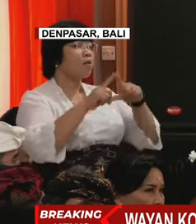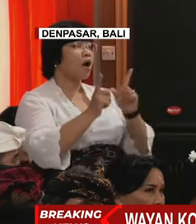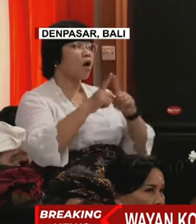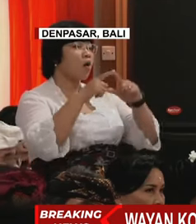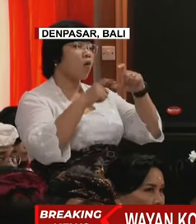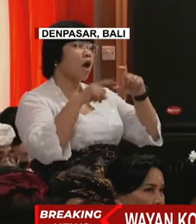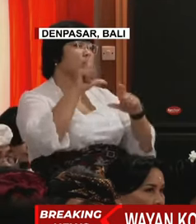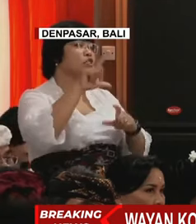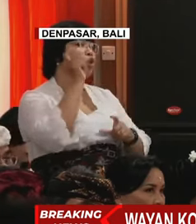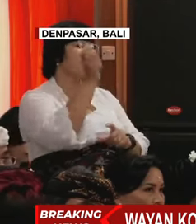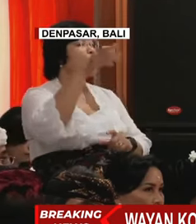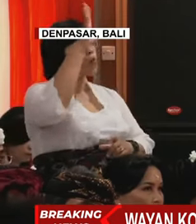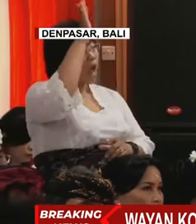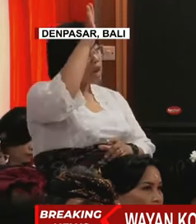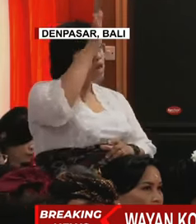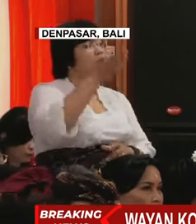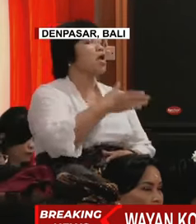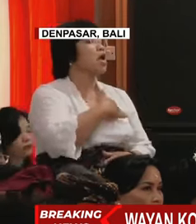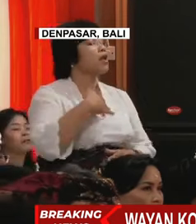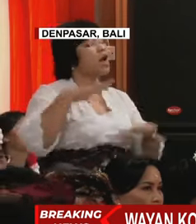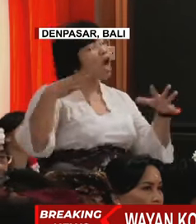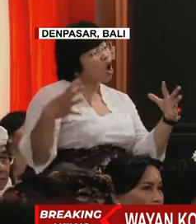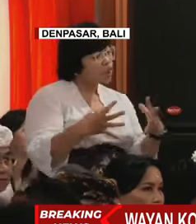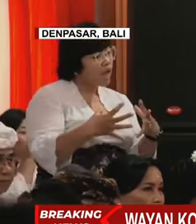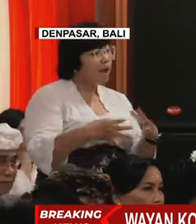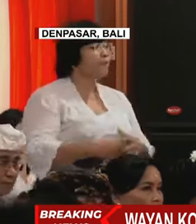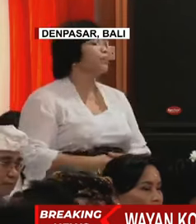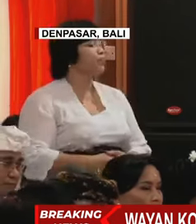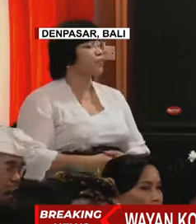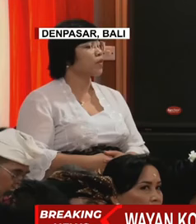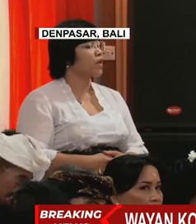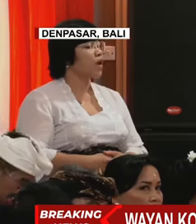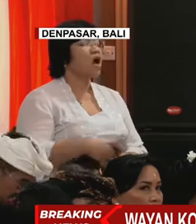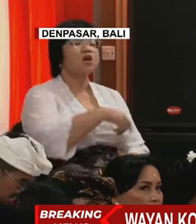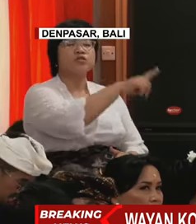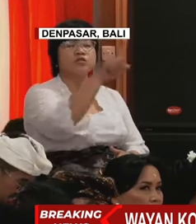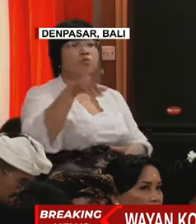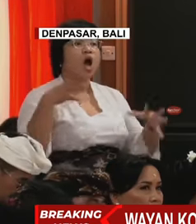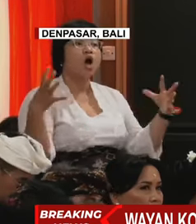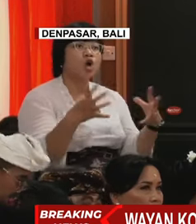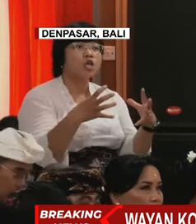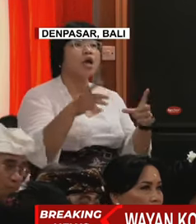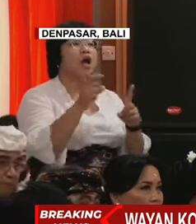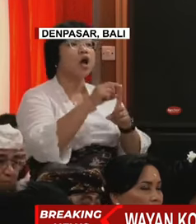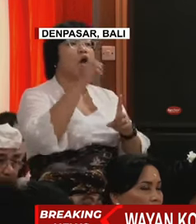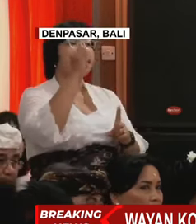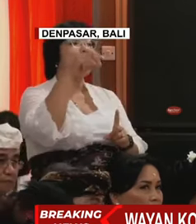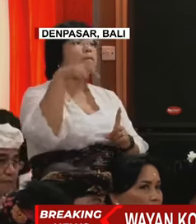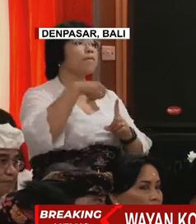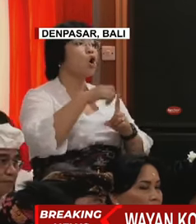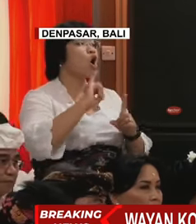itu tidak mungkin karena tadi Selain faktor rekam jejak faktor kedua yang dipertimbangkan publik adalah platform